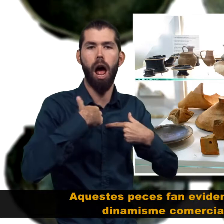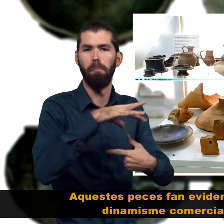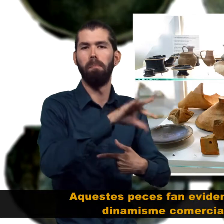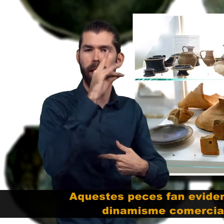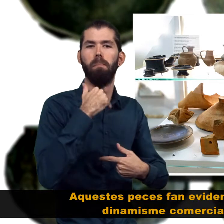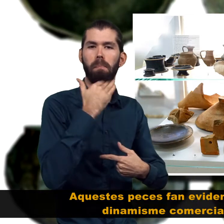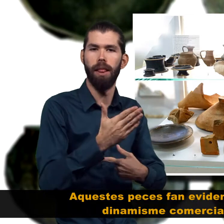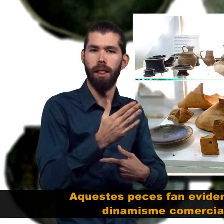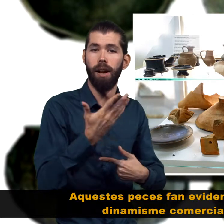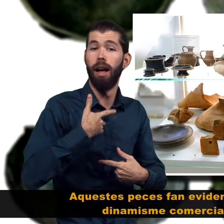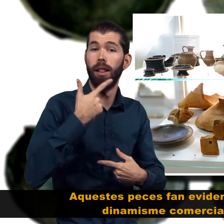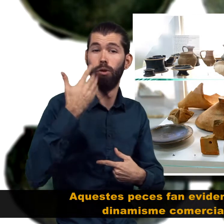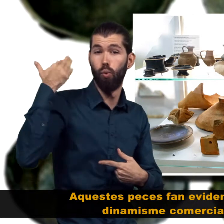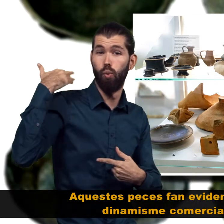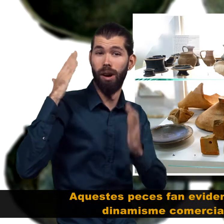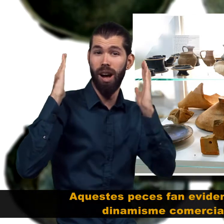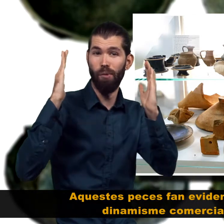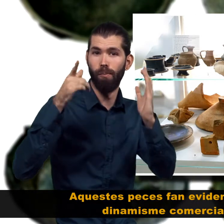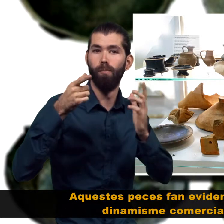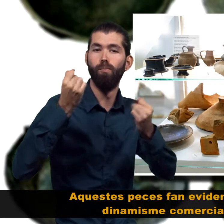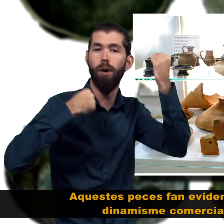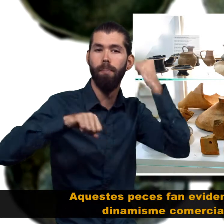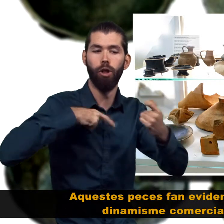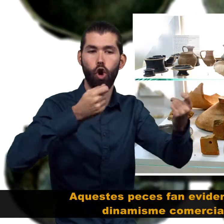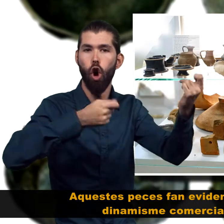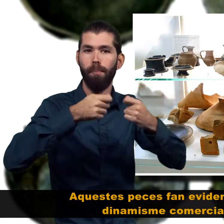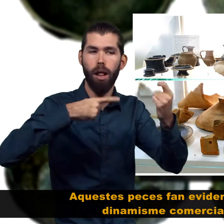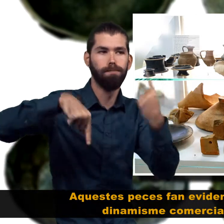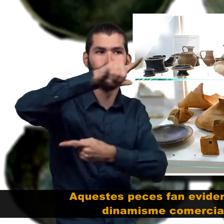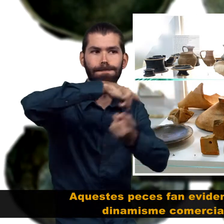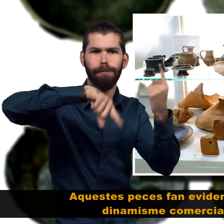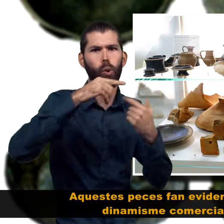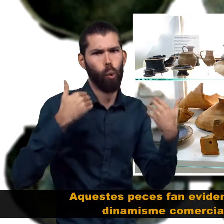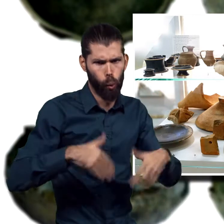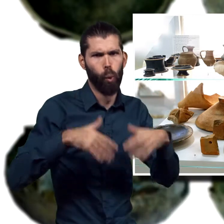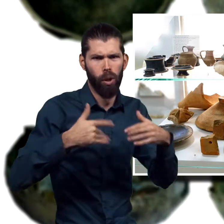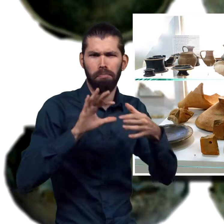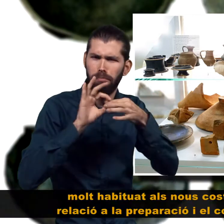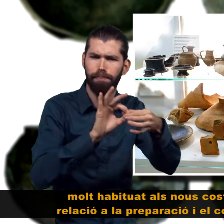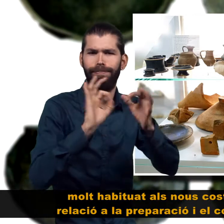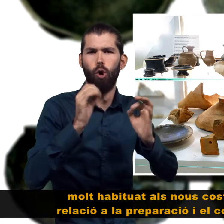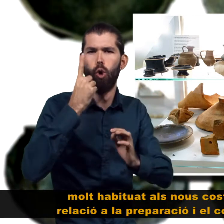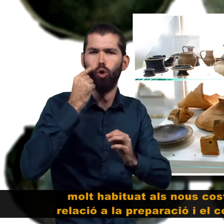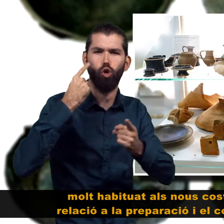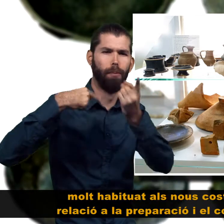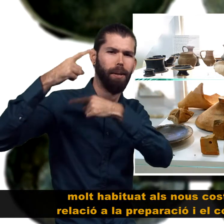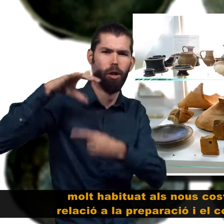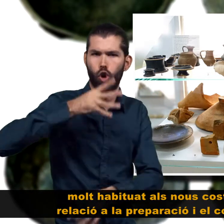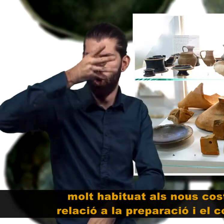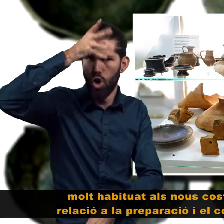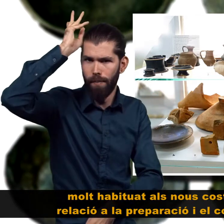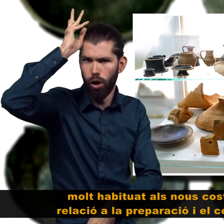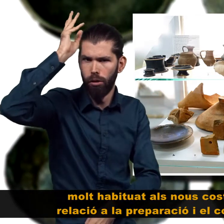Aquestes peces fan evident el significatiu dinamisme comercial del grup, molt habitual als nous costums romans en relació a